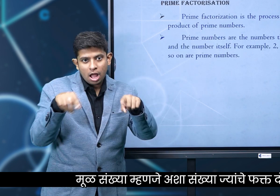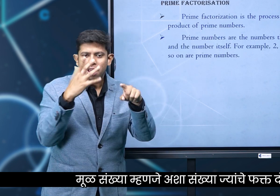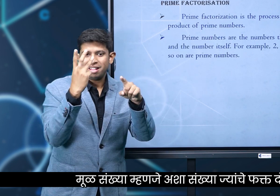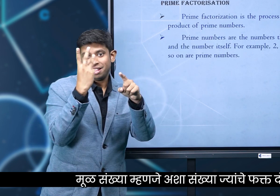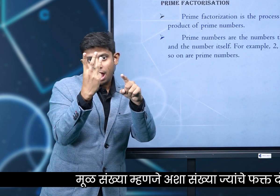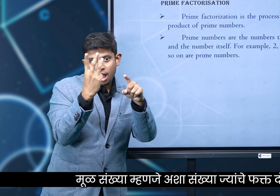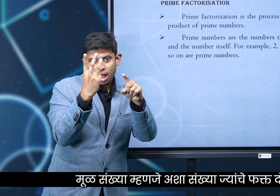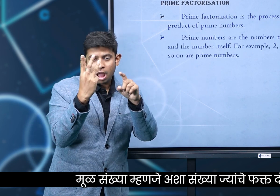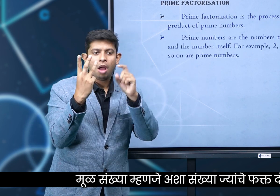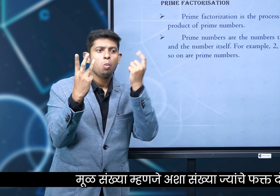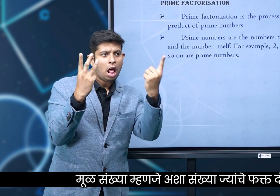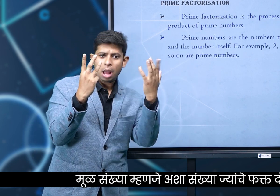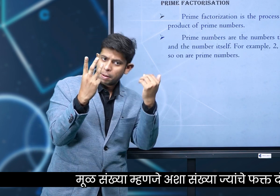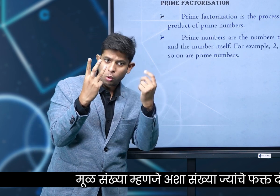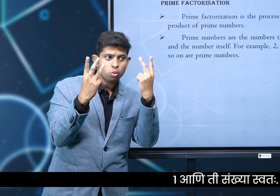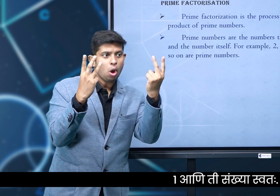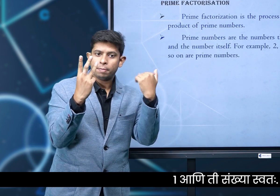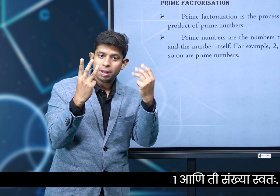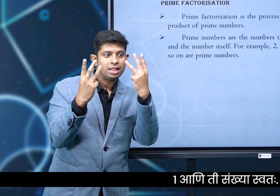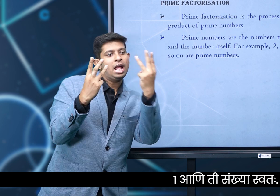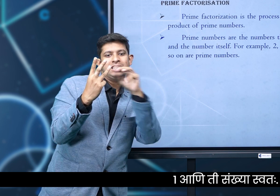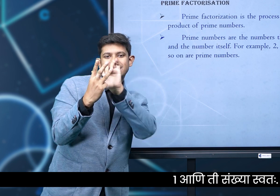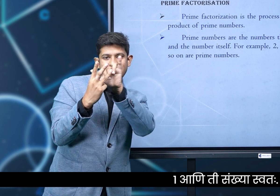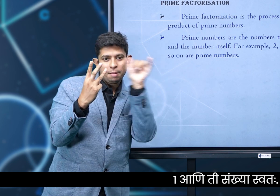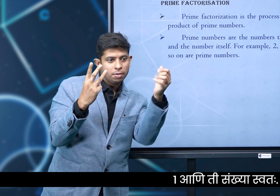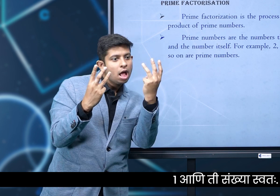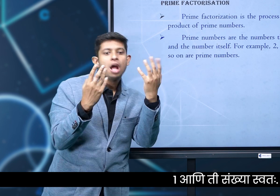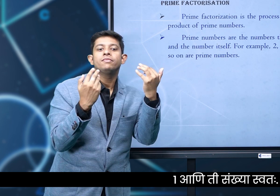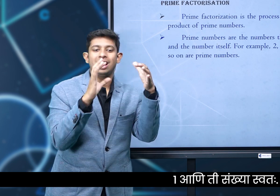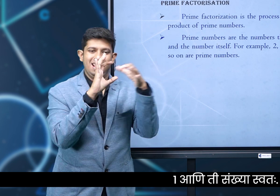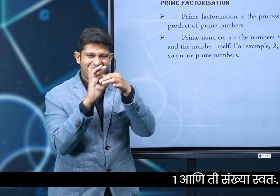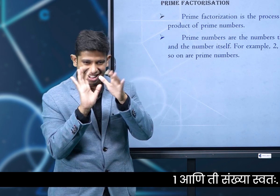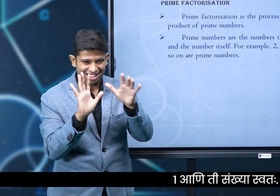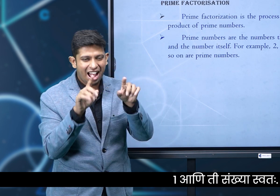फक्त दोनच घटक असतात, एक आणि ती संख्या स्वतः.